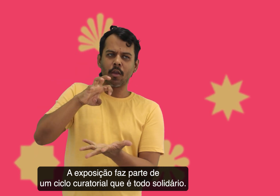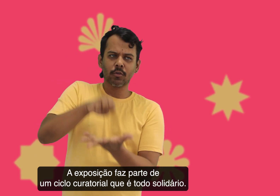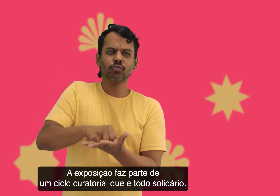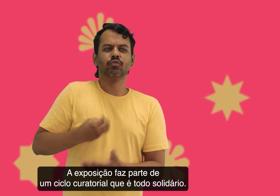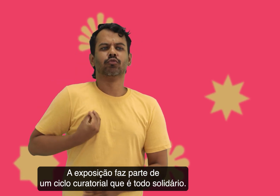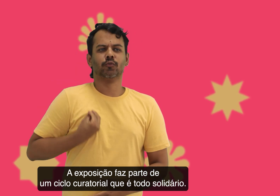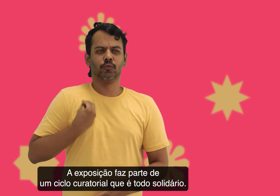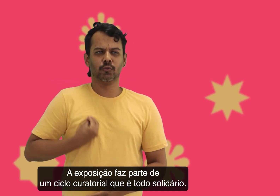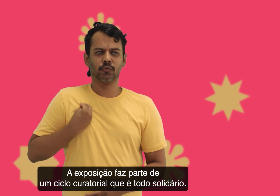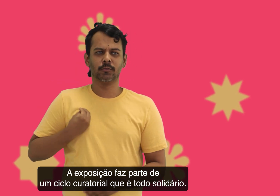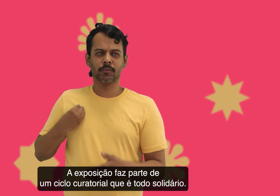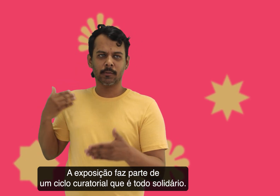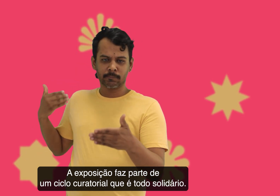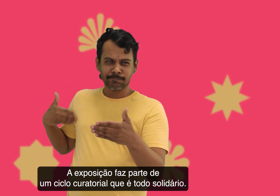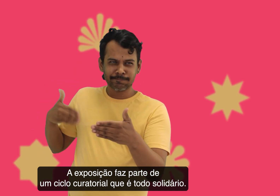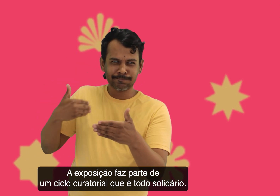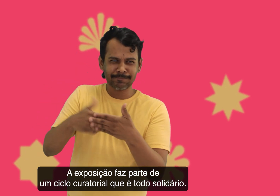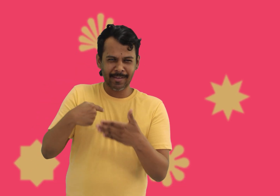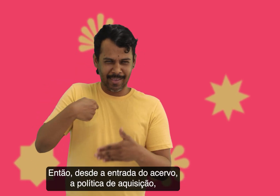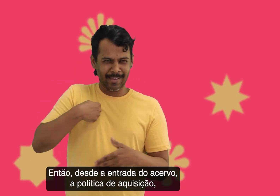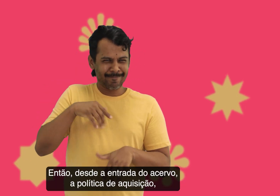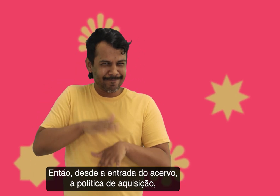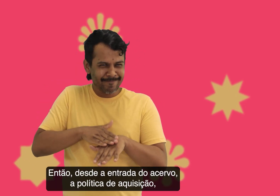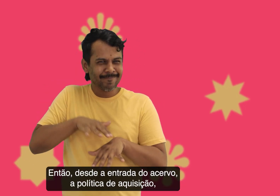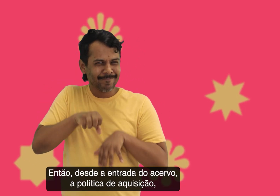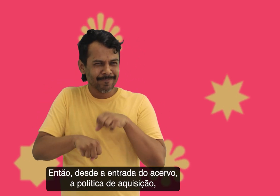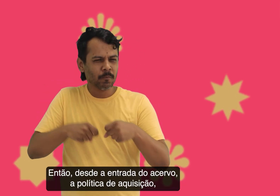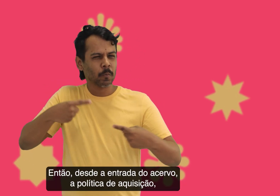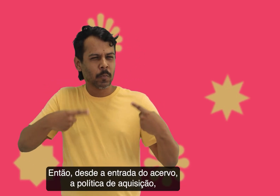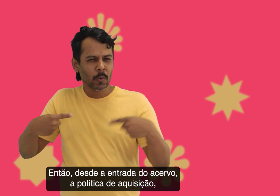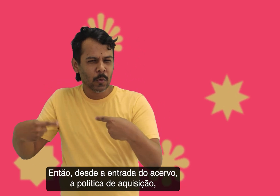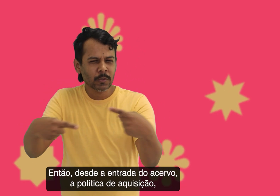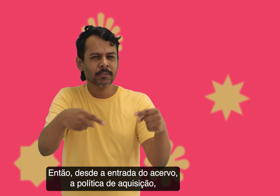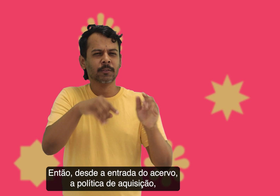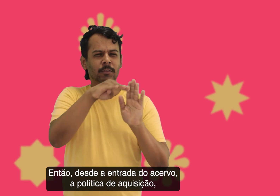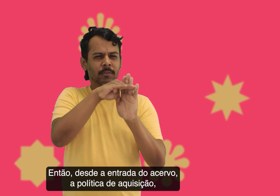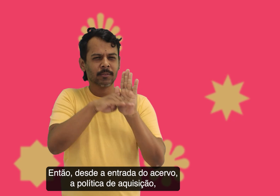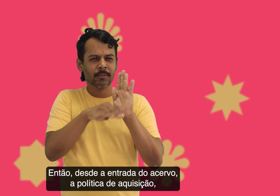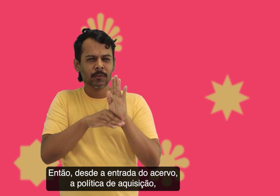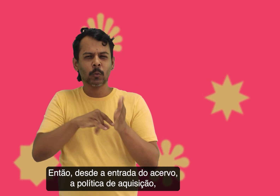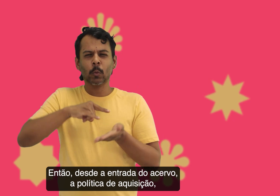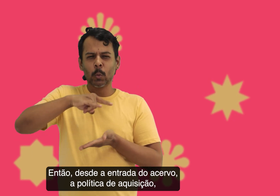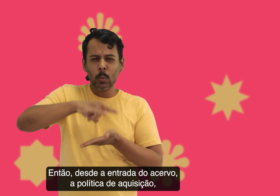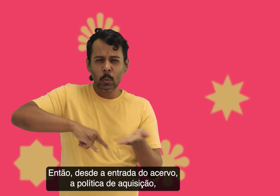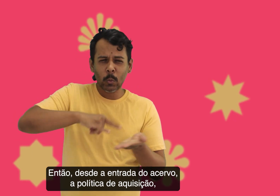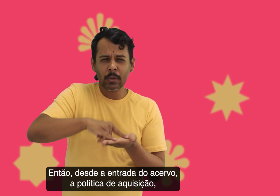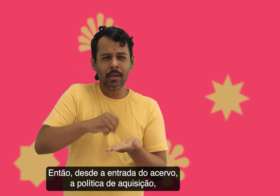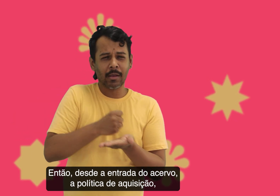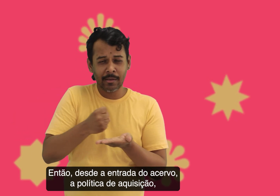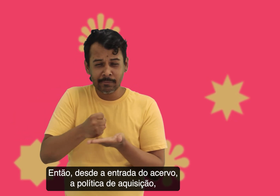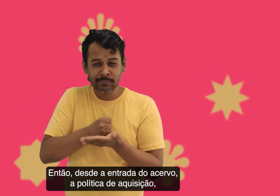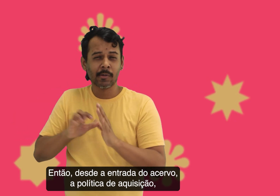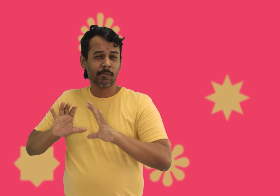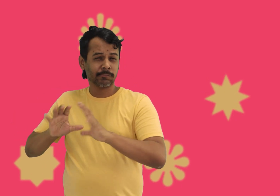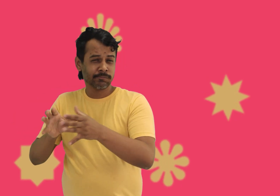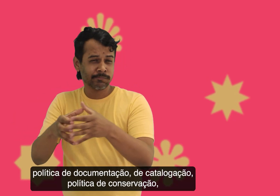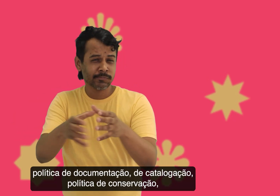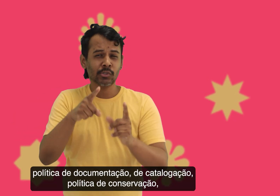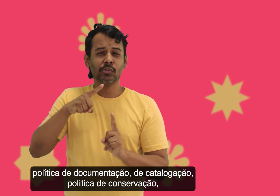ciclo curatorial que é todo solidário. Então, desde a entrada do acervo, política de aquisição,